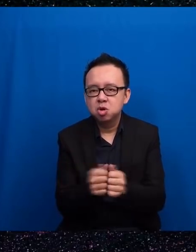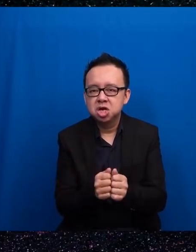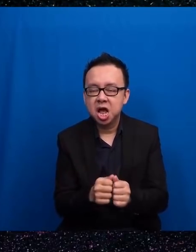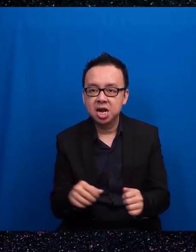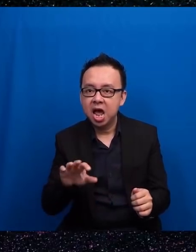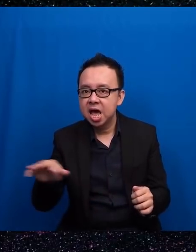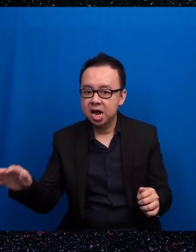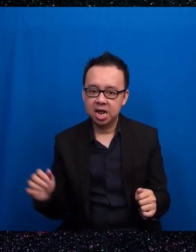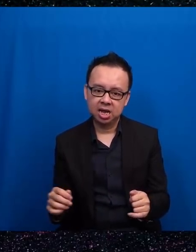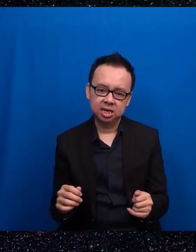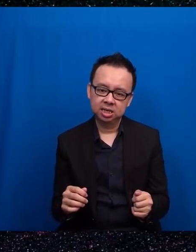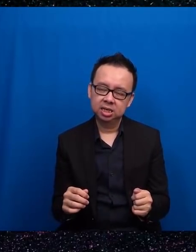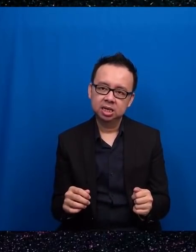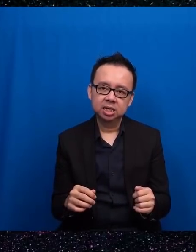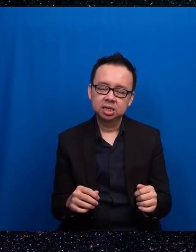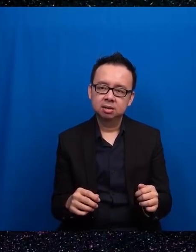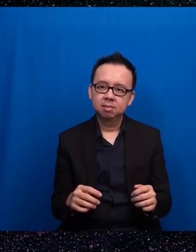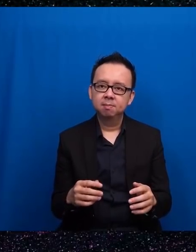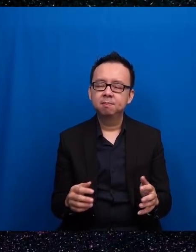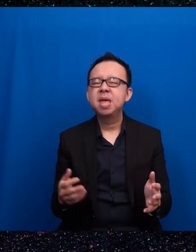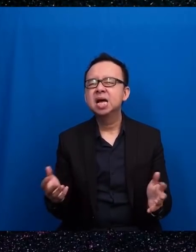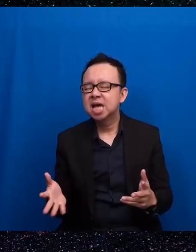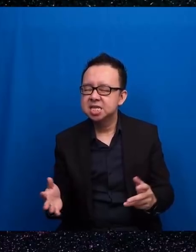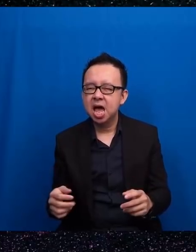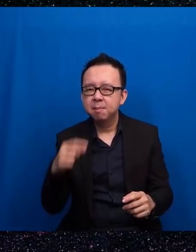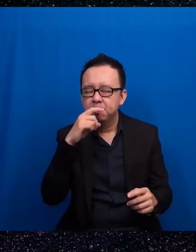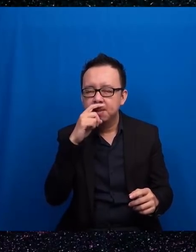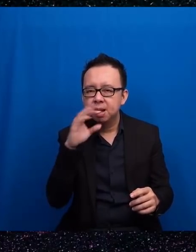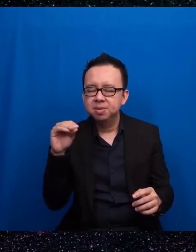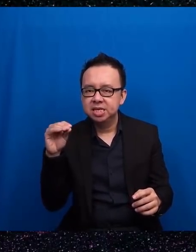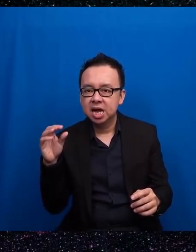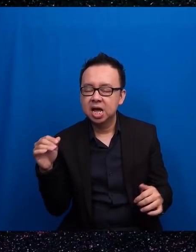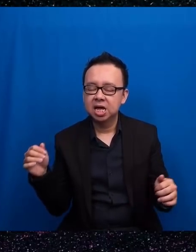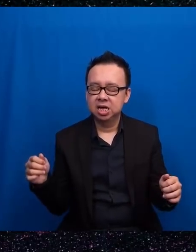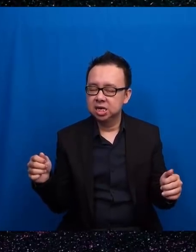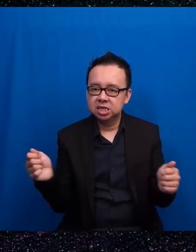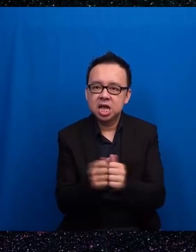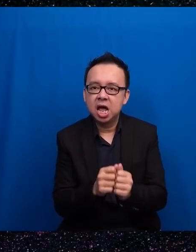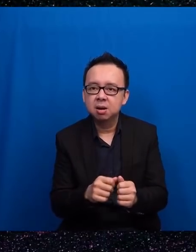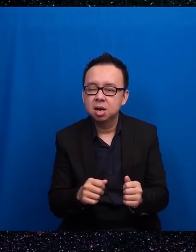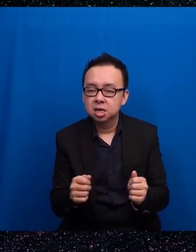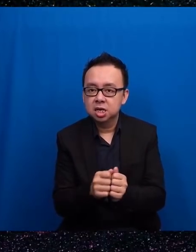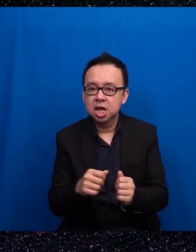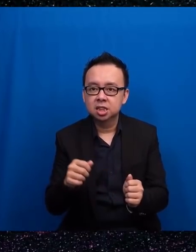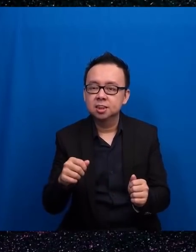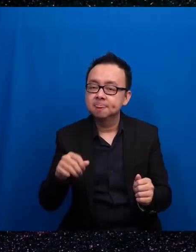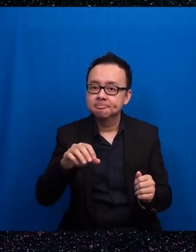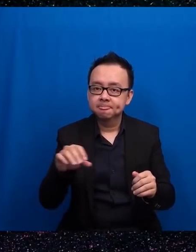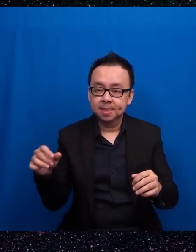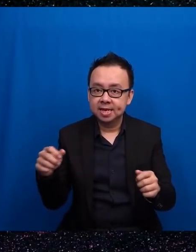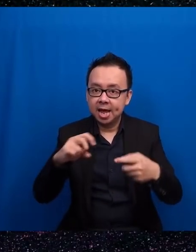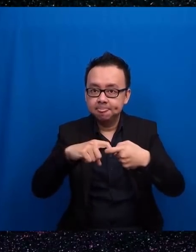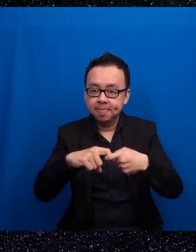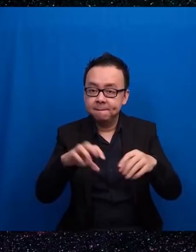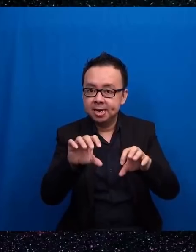ini papanya lebih banyak bicara dengan manajernya. Lebih banyak bicara dengan kongsiannya. Duduk. Cara